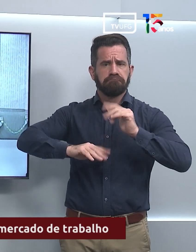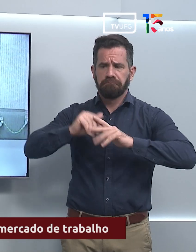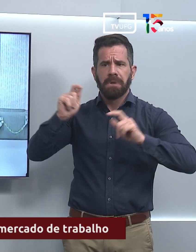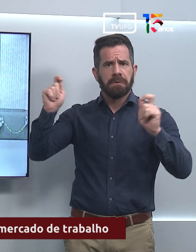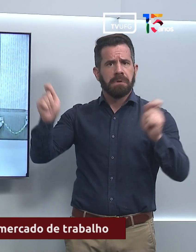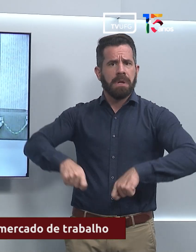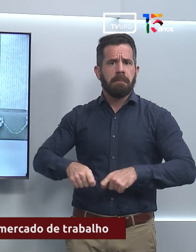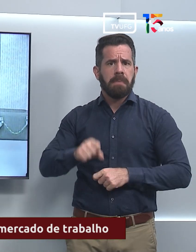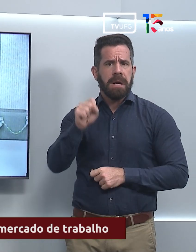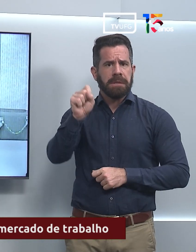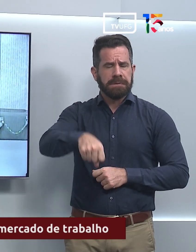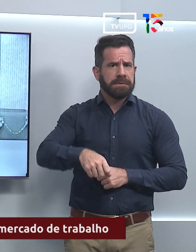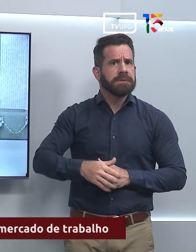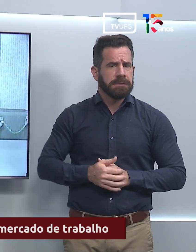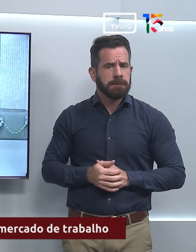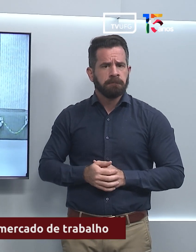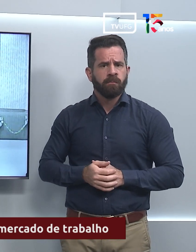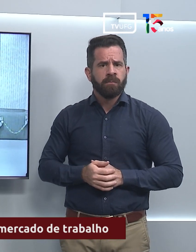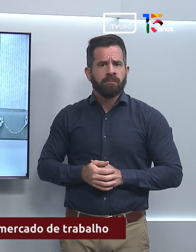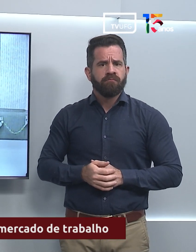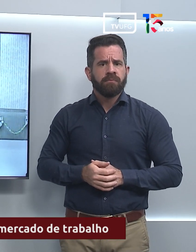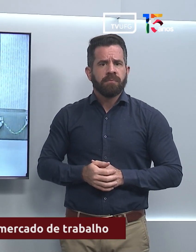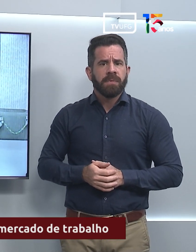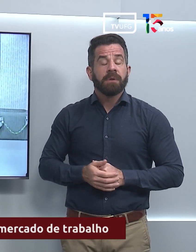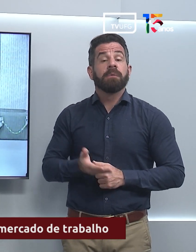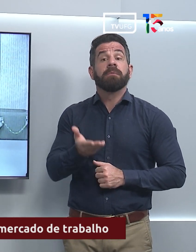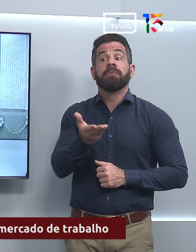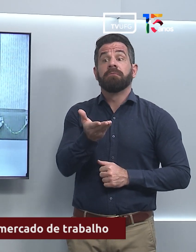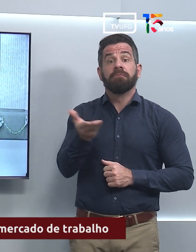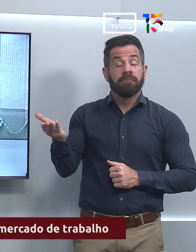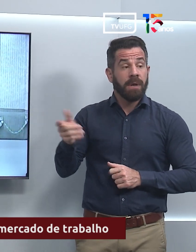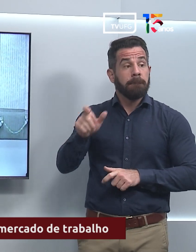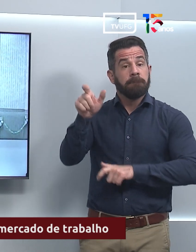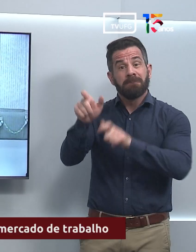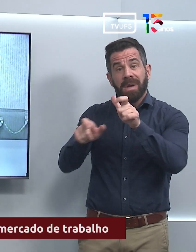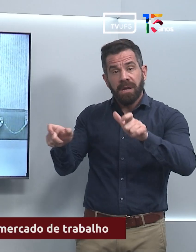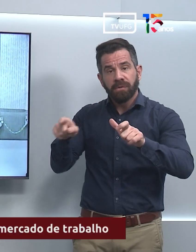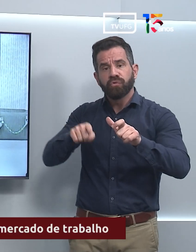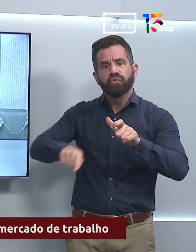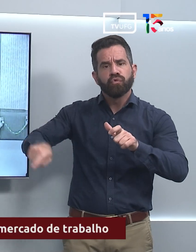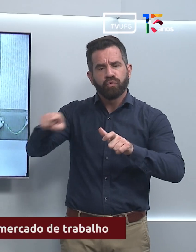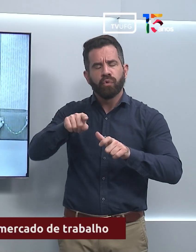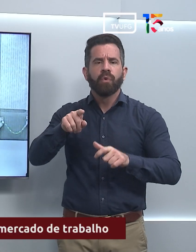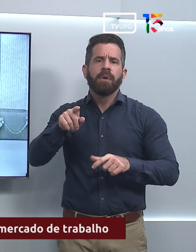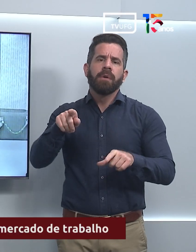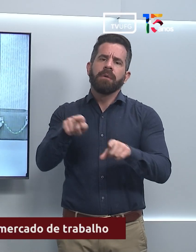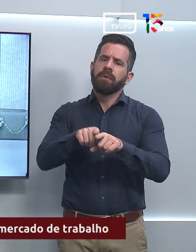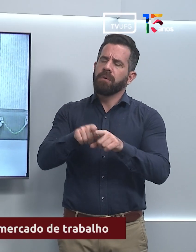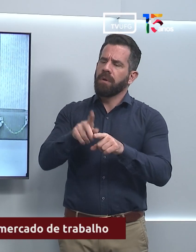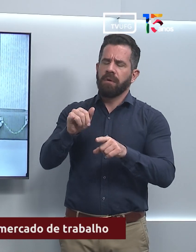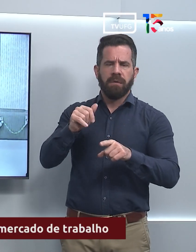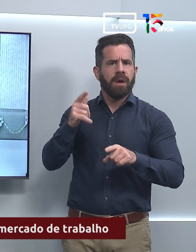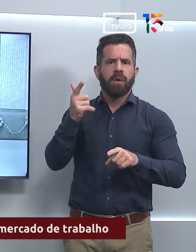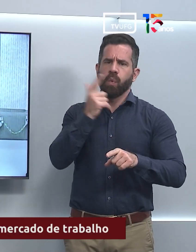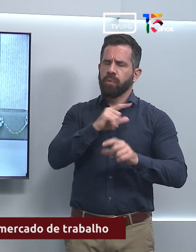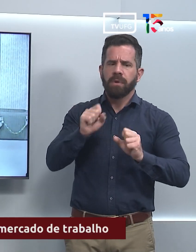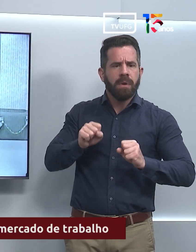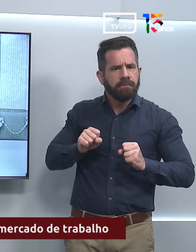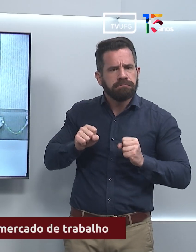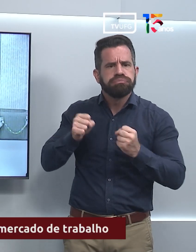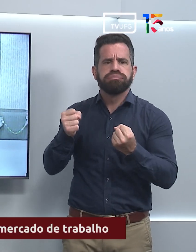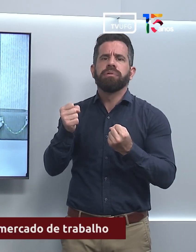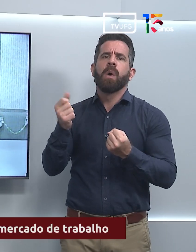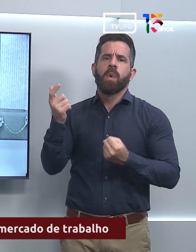pessoas que vão ali se testar ao máximo, que vão apresentar ao máximo seu esforço,